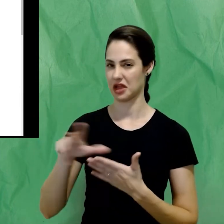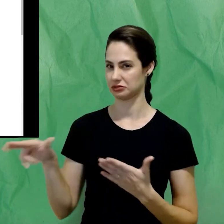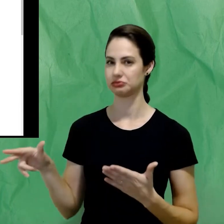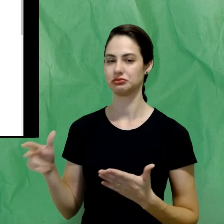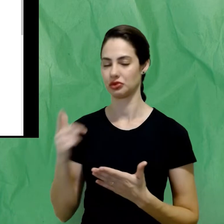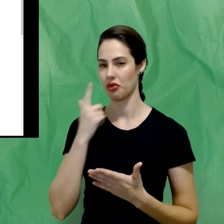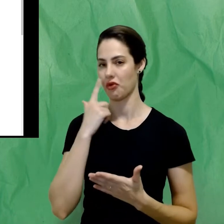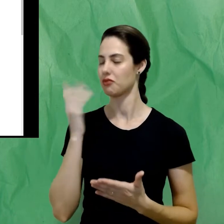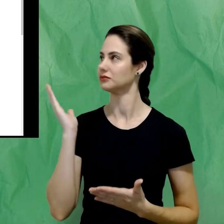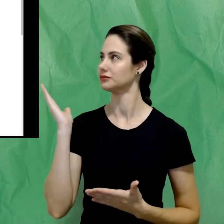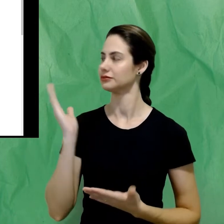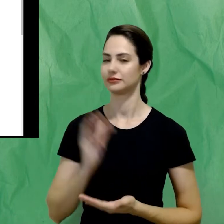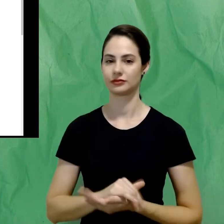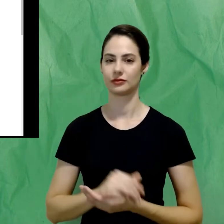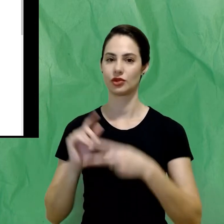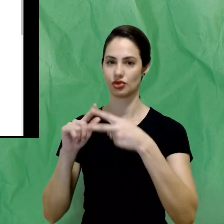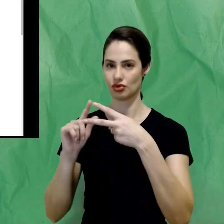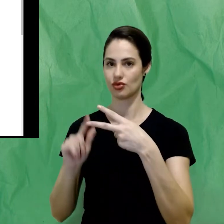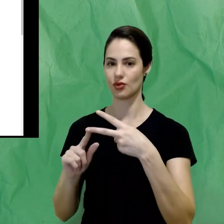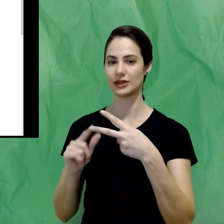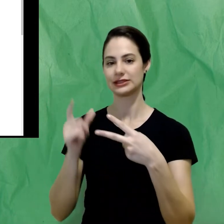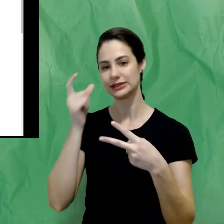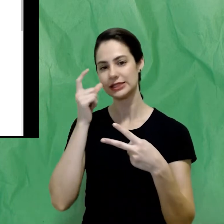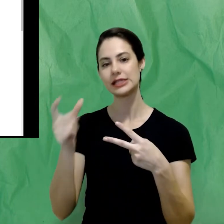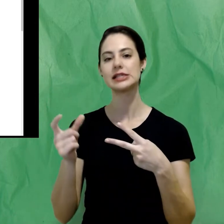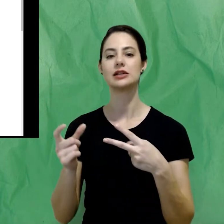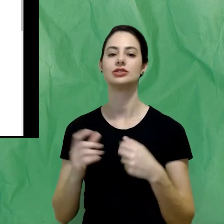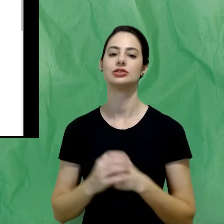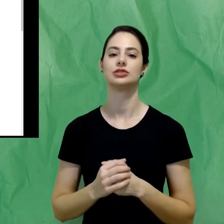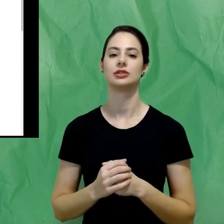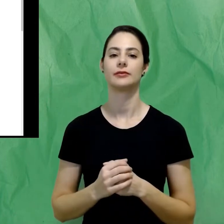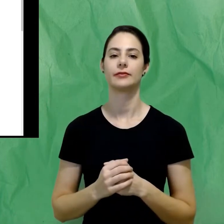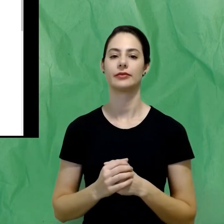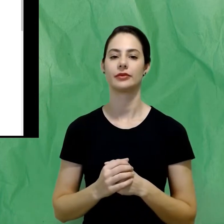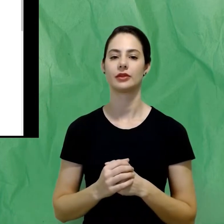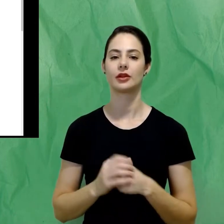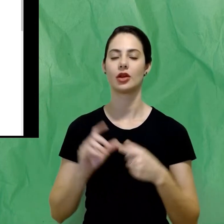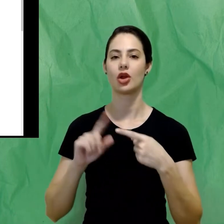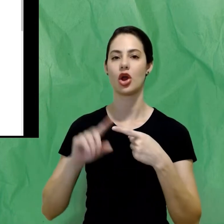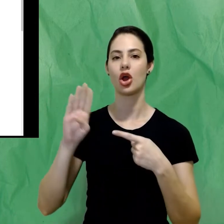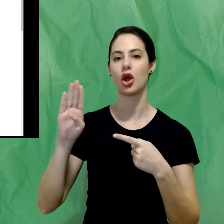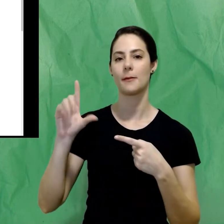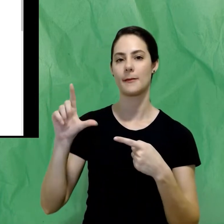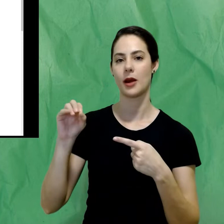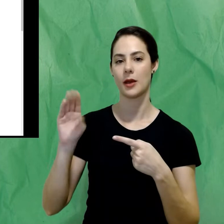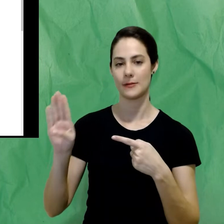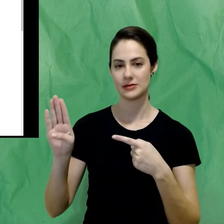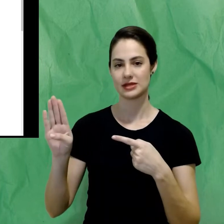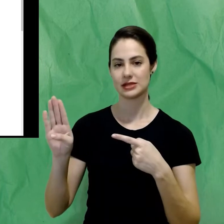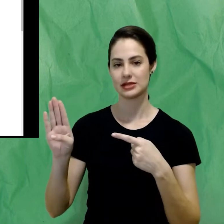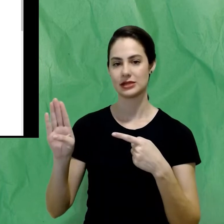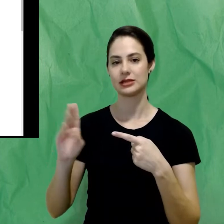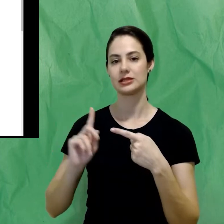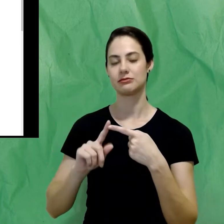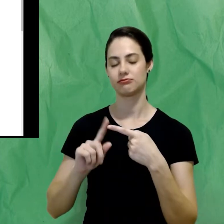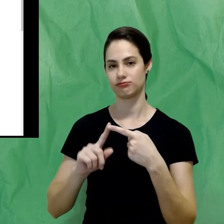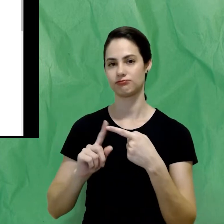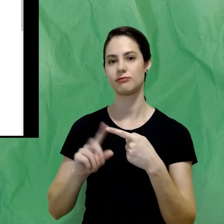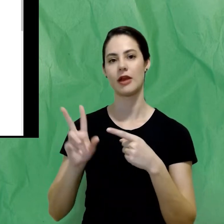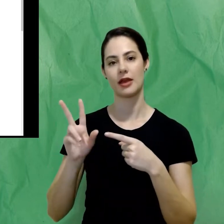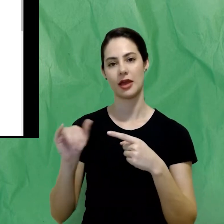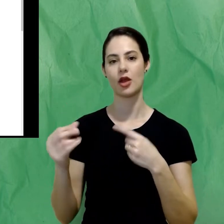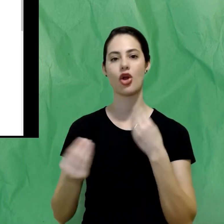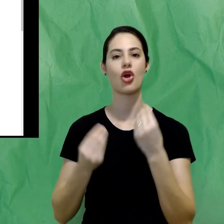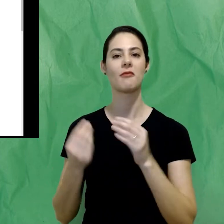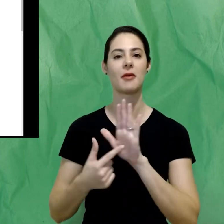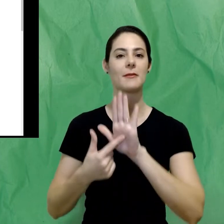oferece. Dois deles vão ser bem interessantes para a gente. O blob vai ser o jeito que nós vamos representar